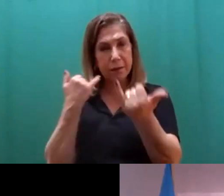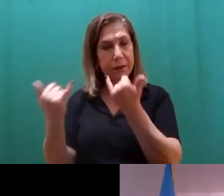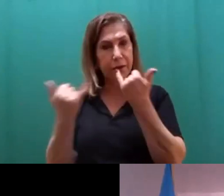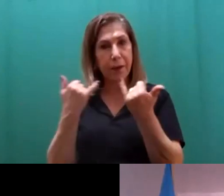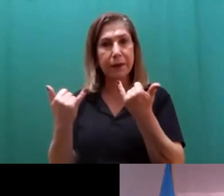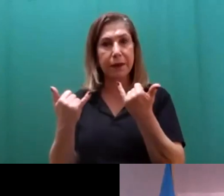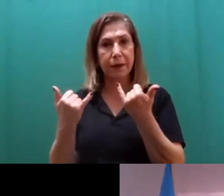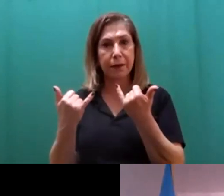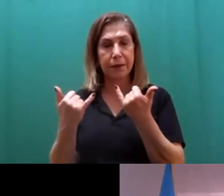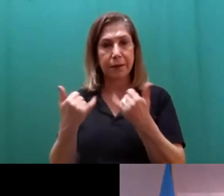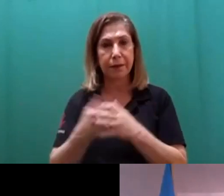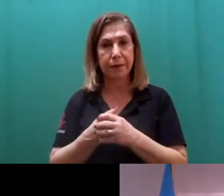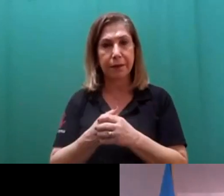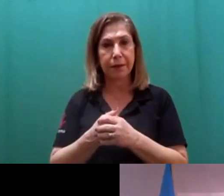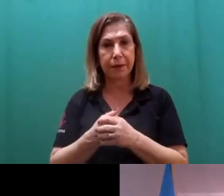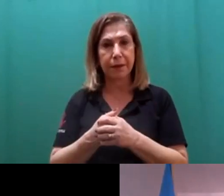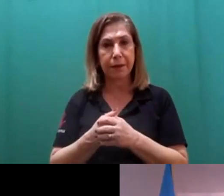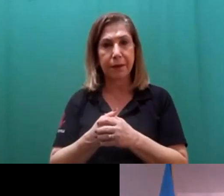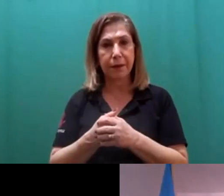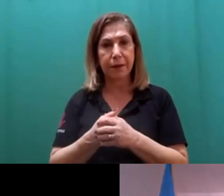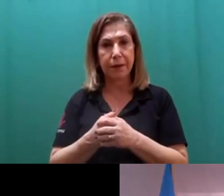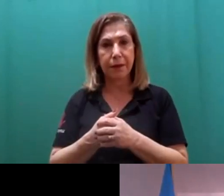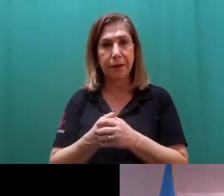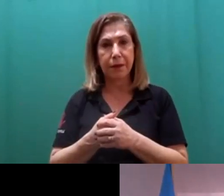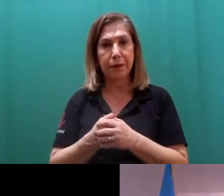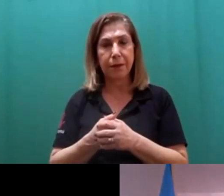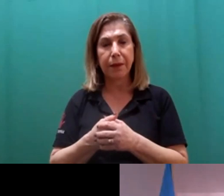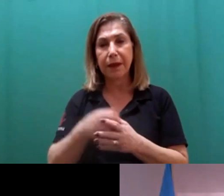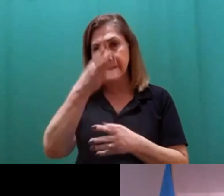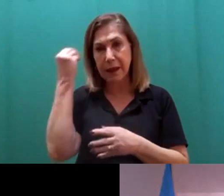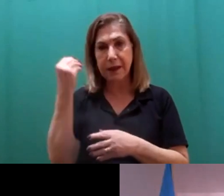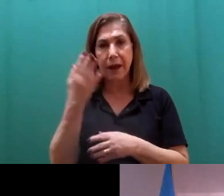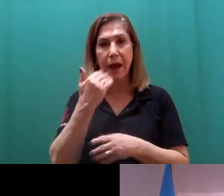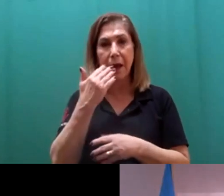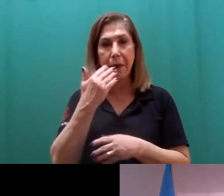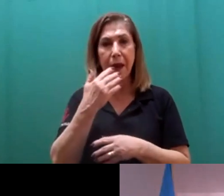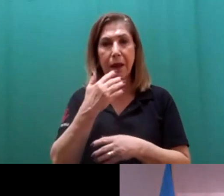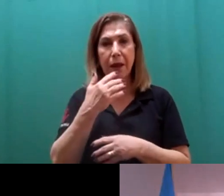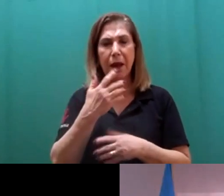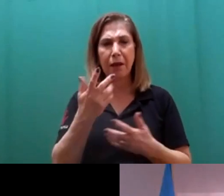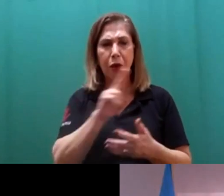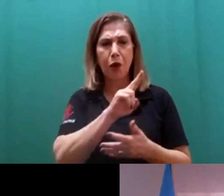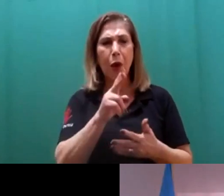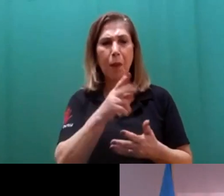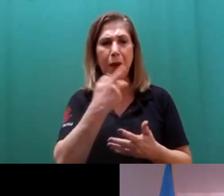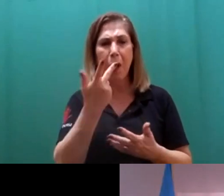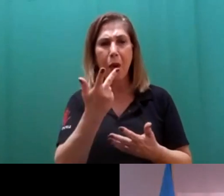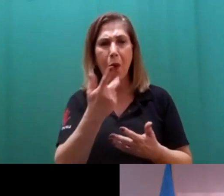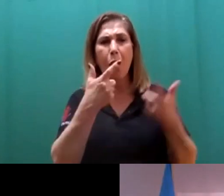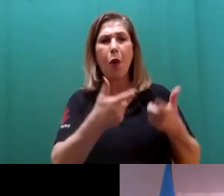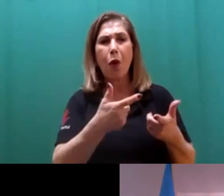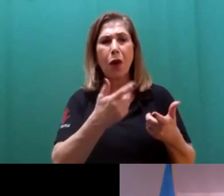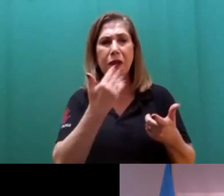para esquecer, para já não comer alimentos anônimos. O que é isso de alimentos